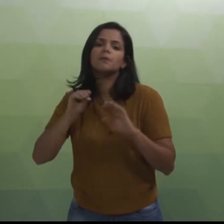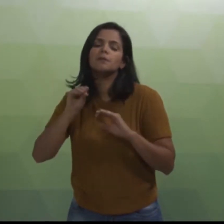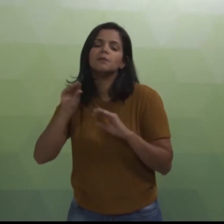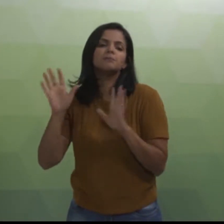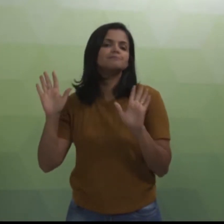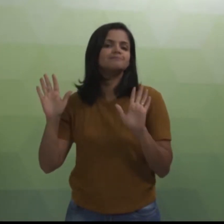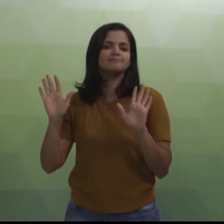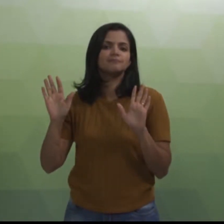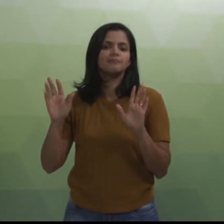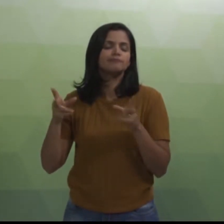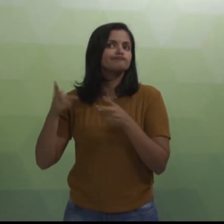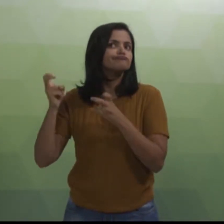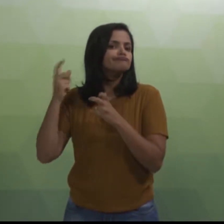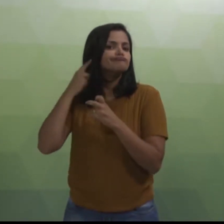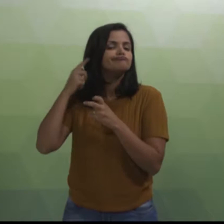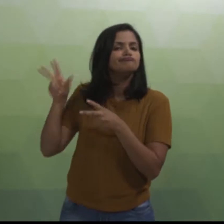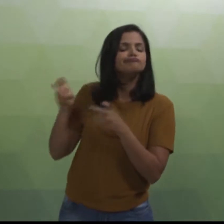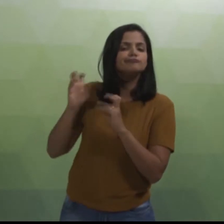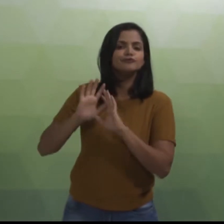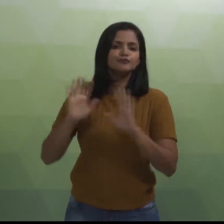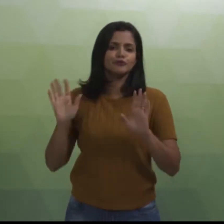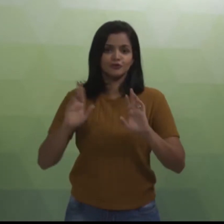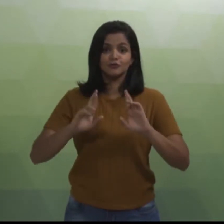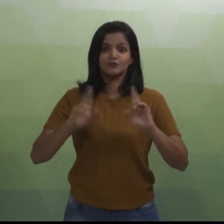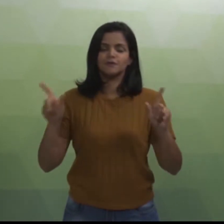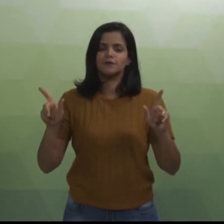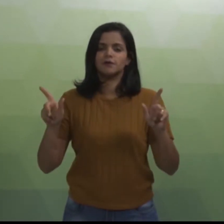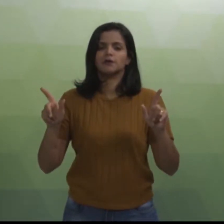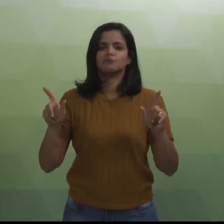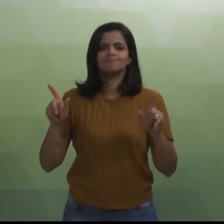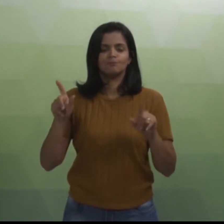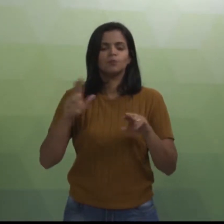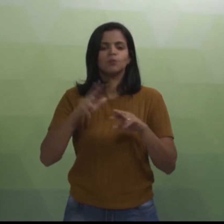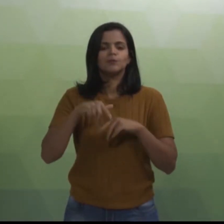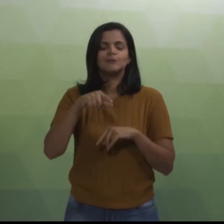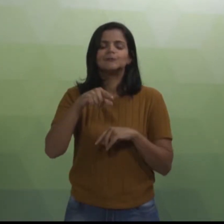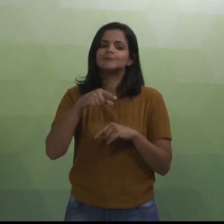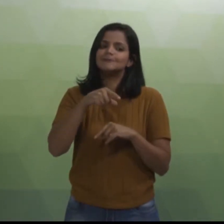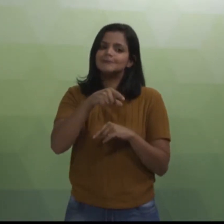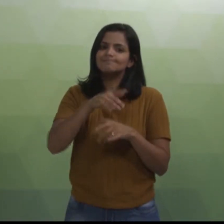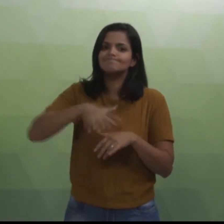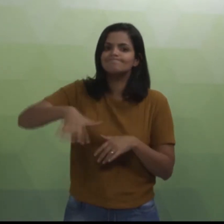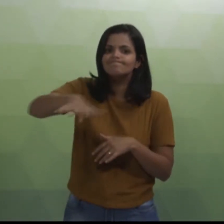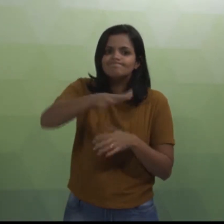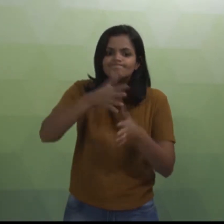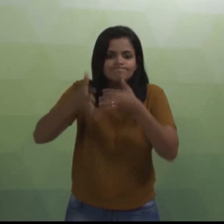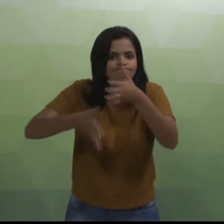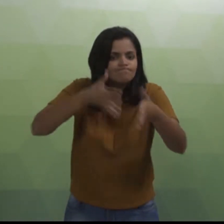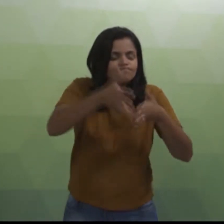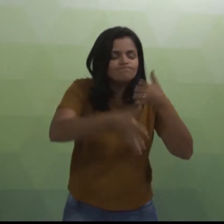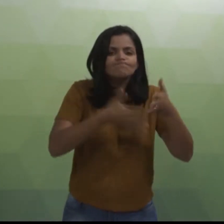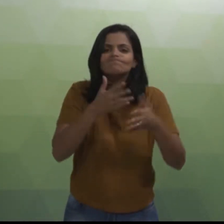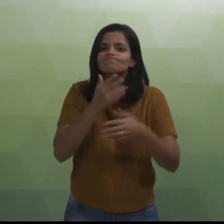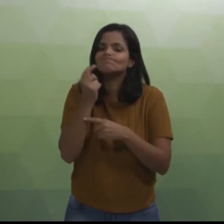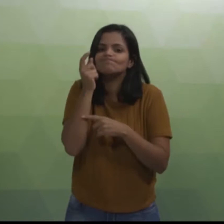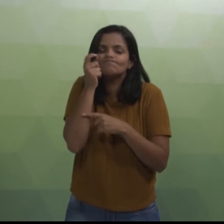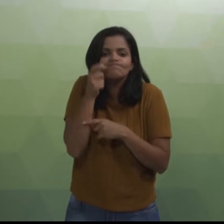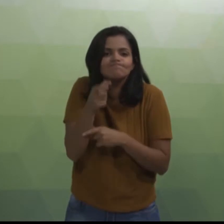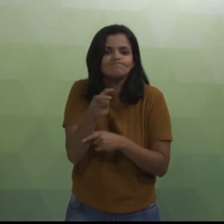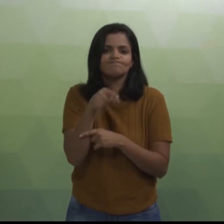E utiliza-se também a voz, a entonação. A língua de sinais, ela é muito